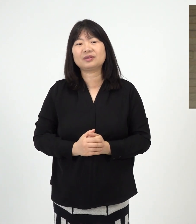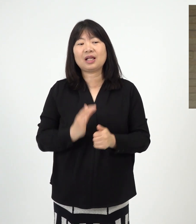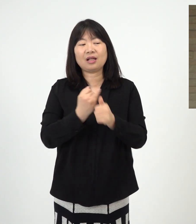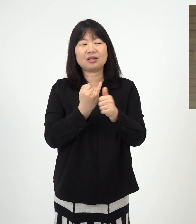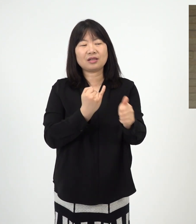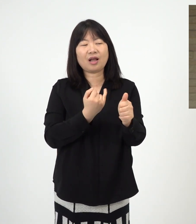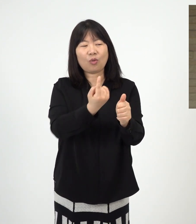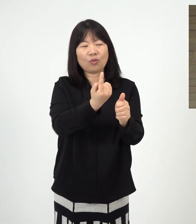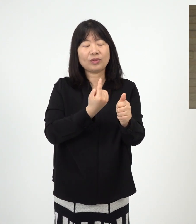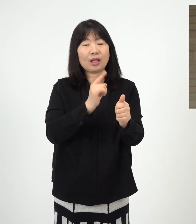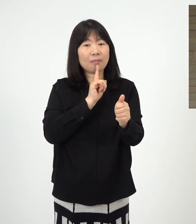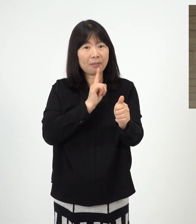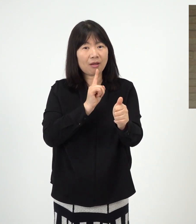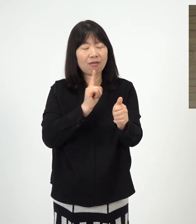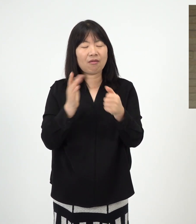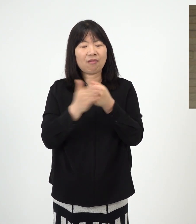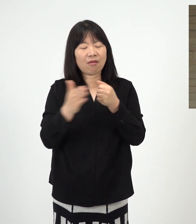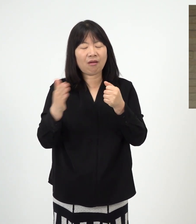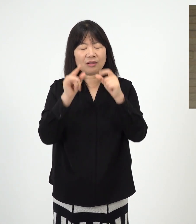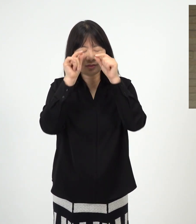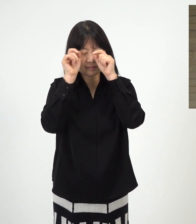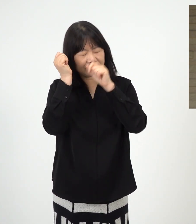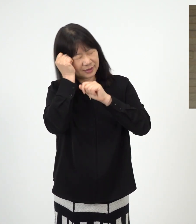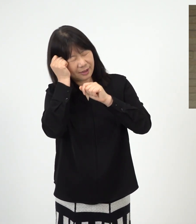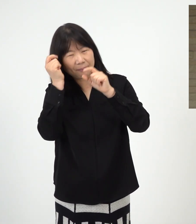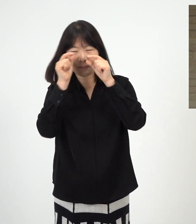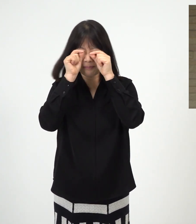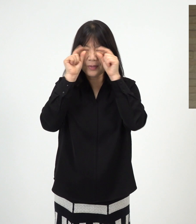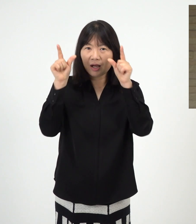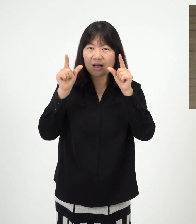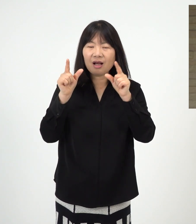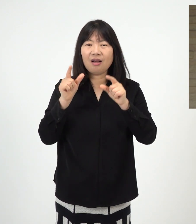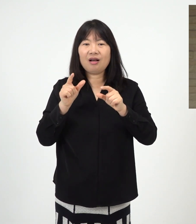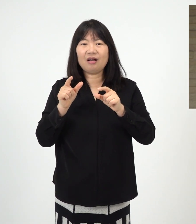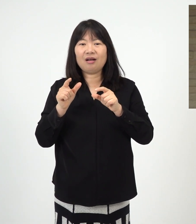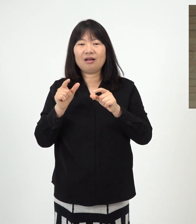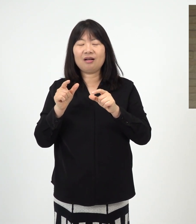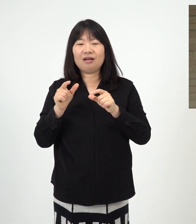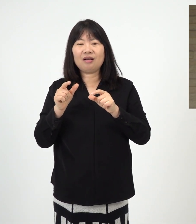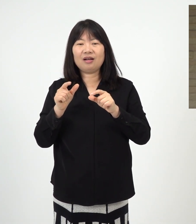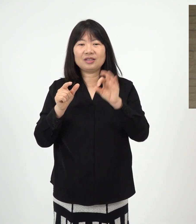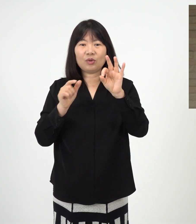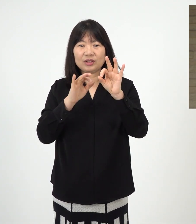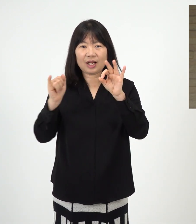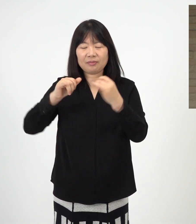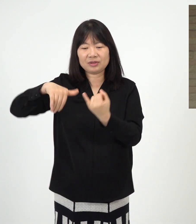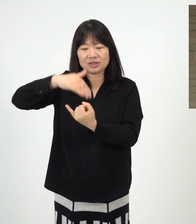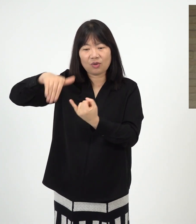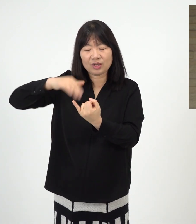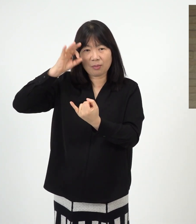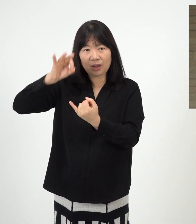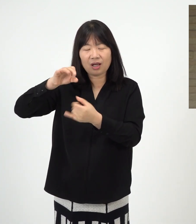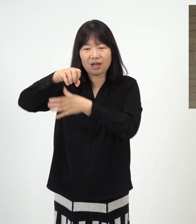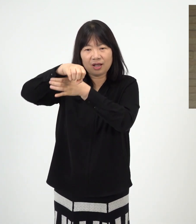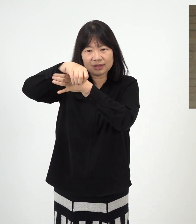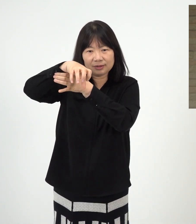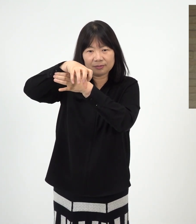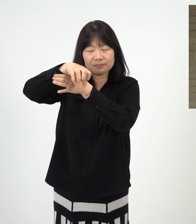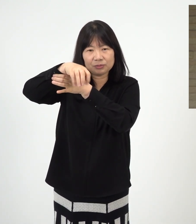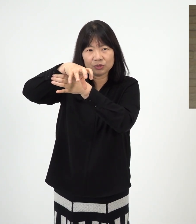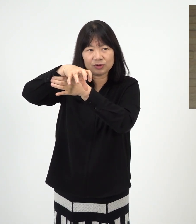신랑이 온다는 소리에 잠에서 깨어난 졸던 처녀들이 등불을